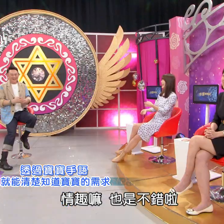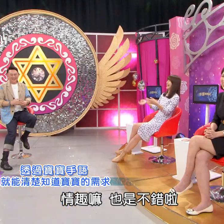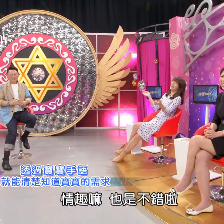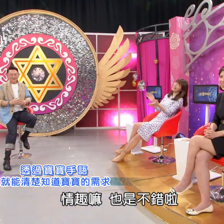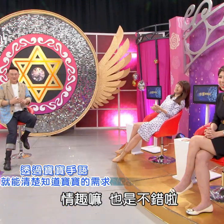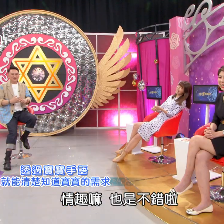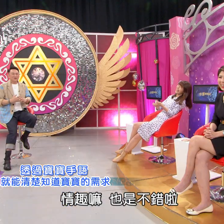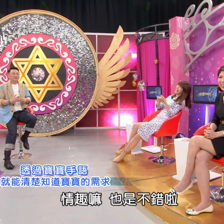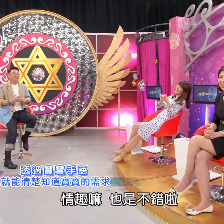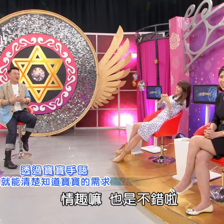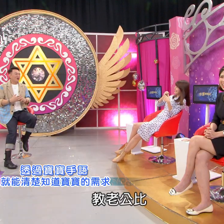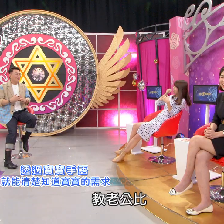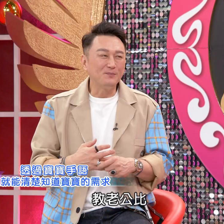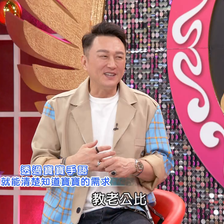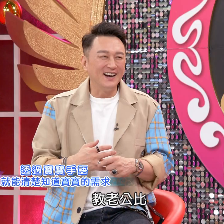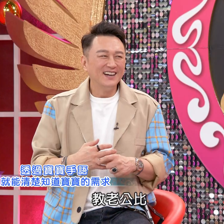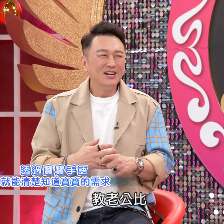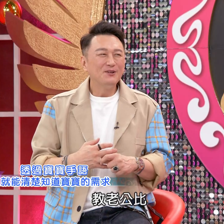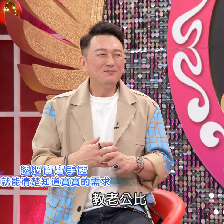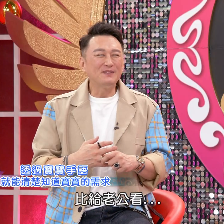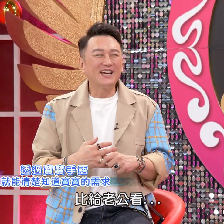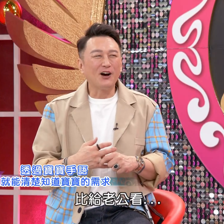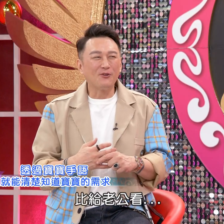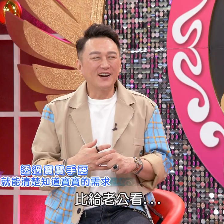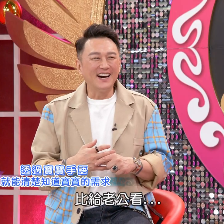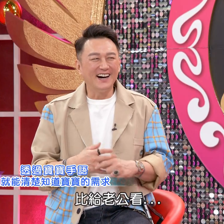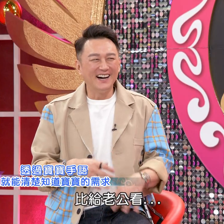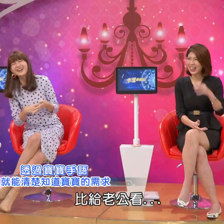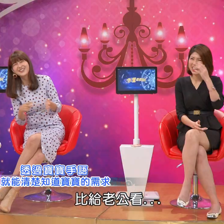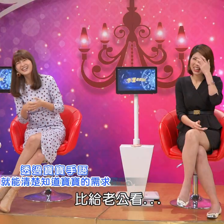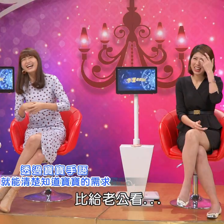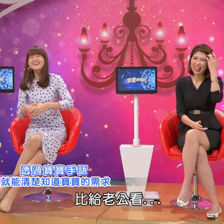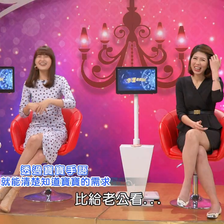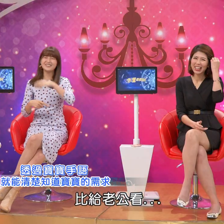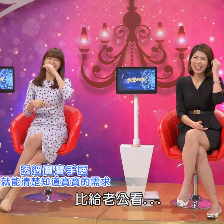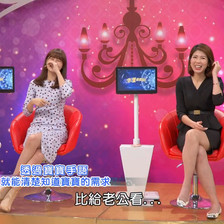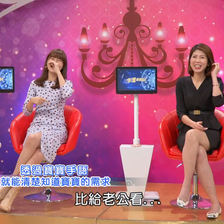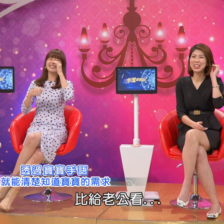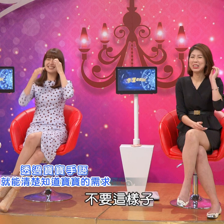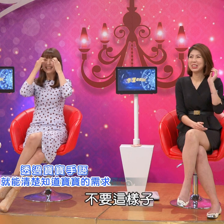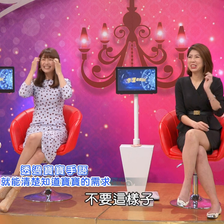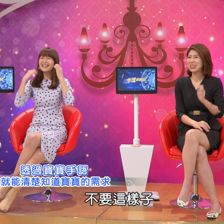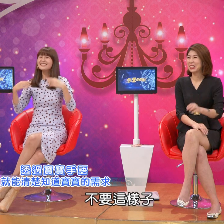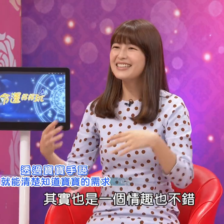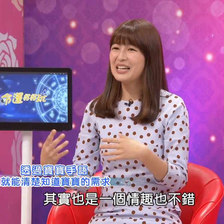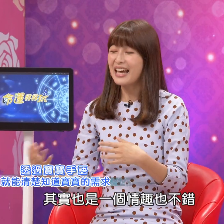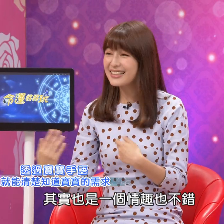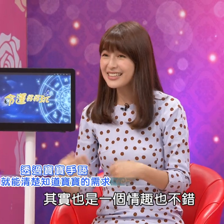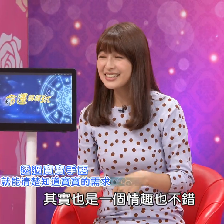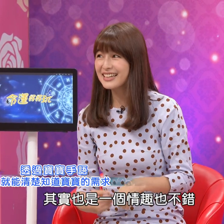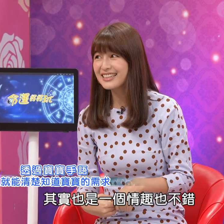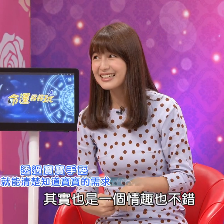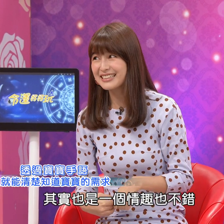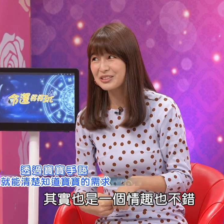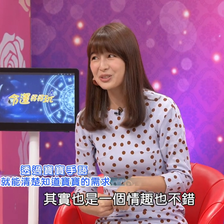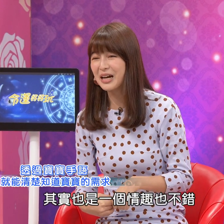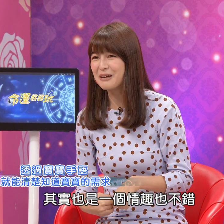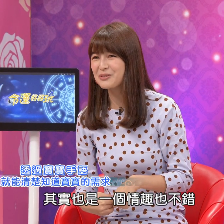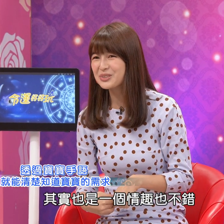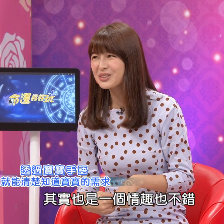你為什麼教老公比啊比給老公看啊比給老公看不要這樣子但其實也是一個情趣也不錯我們